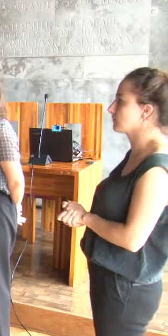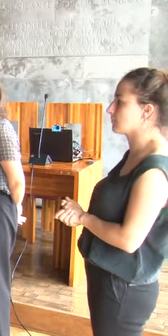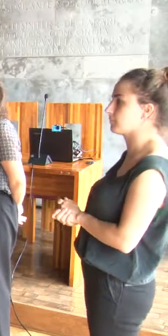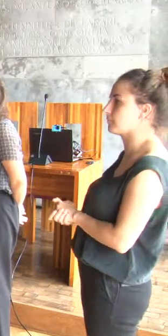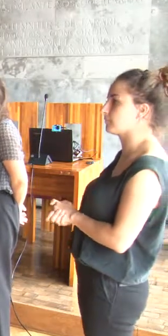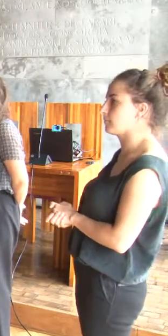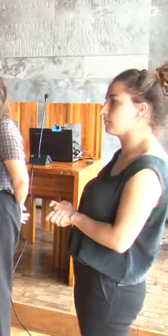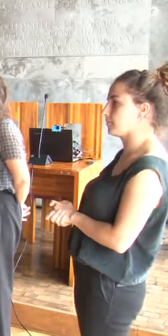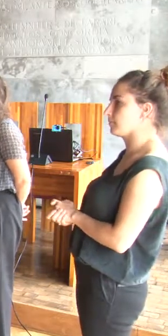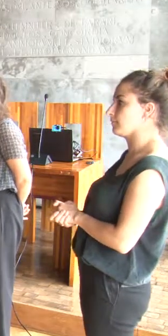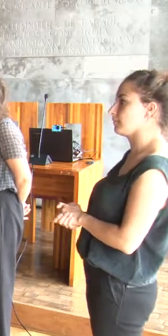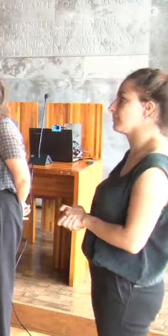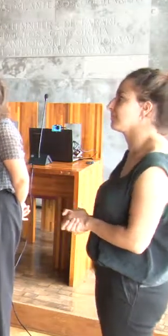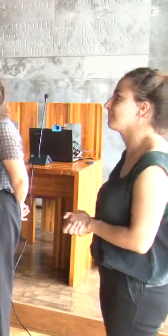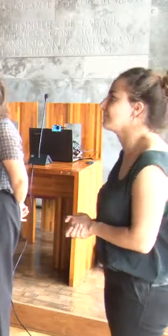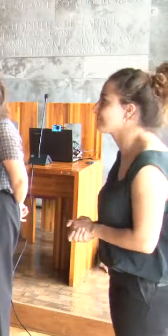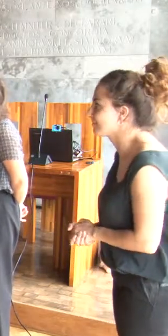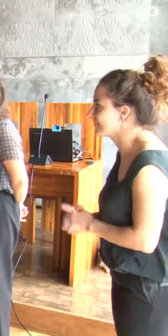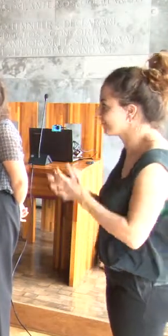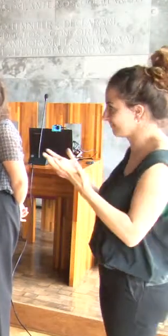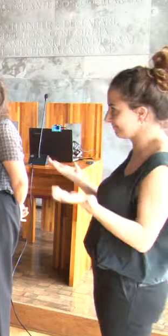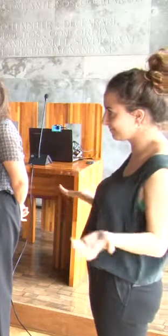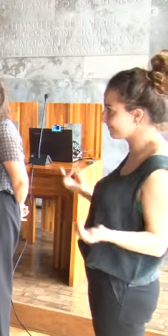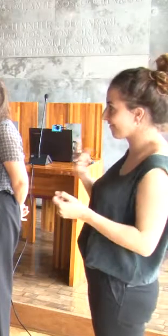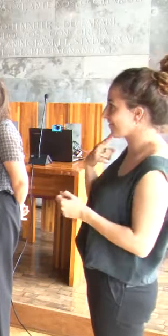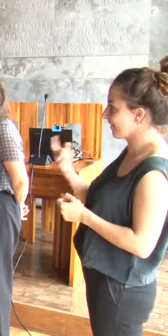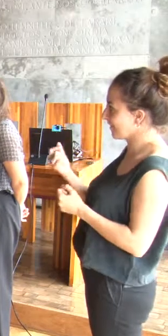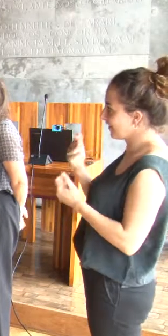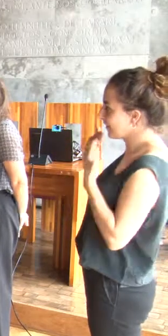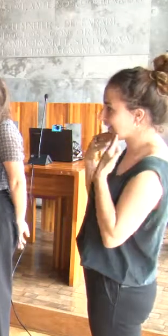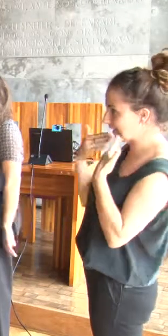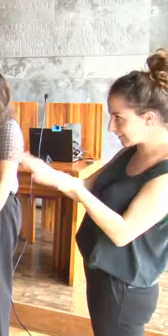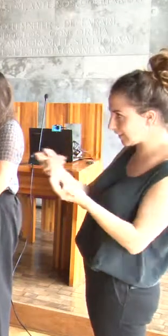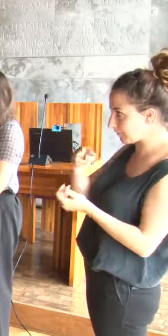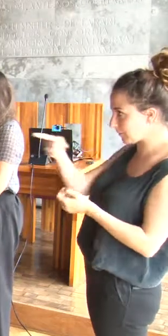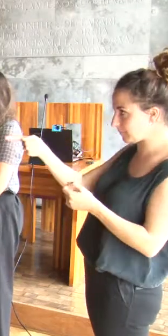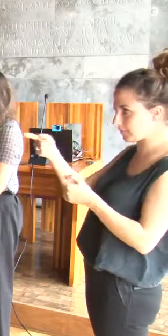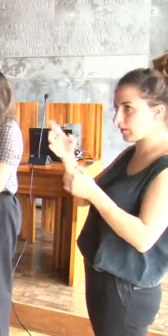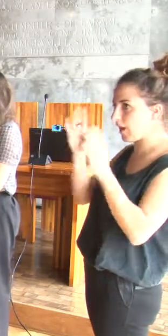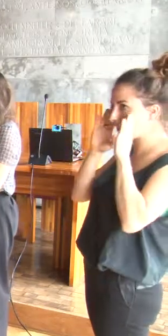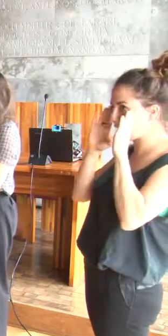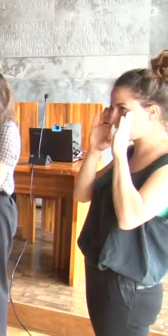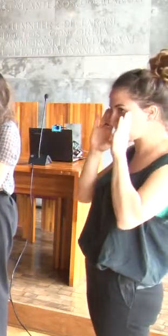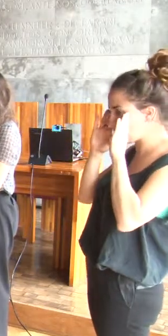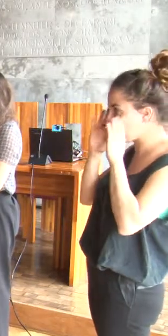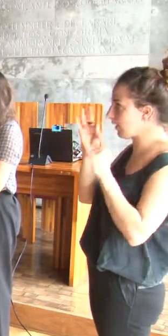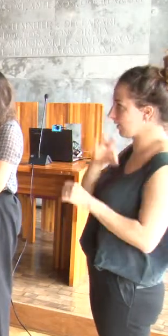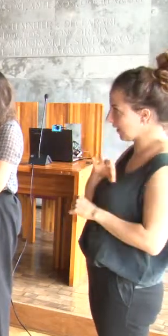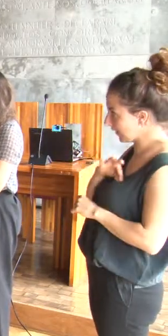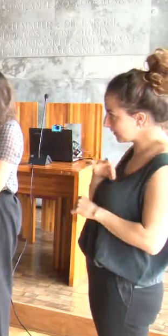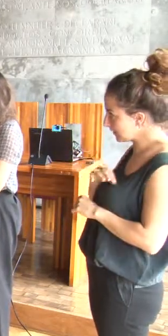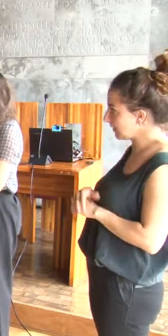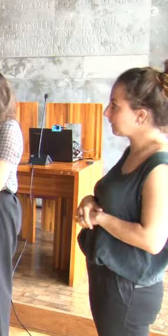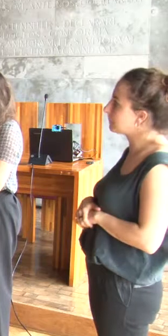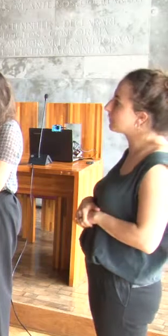Okay, allora direi che a questo punto vi ringraziamo tutti della vostra attenzione, del vostro interesse.